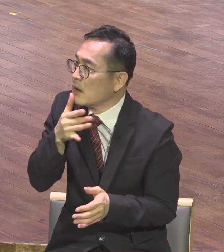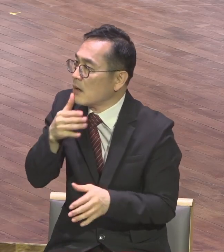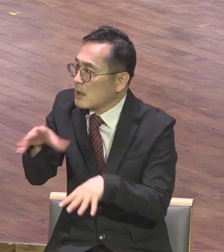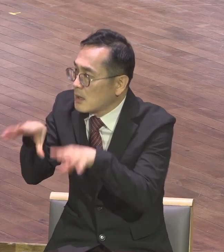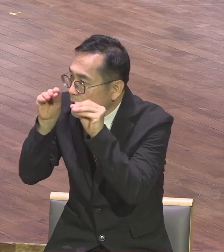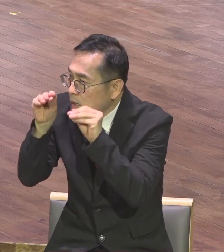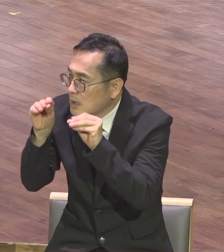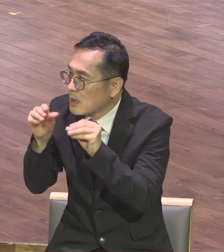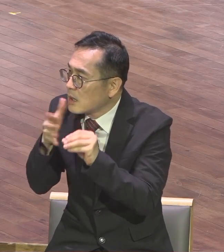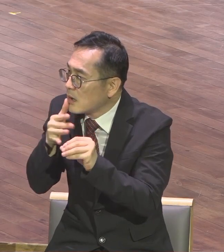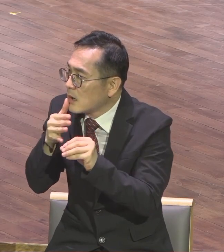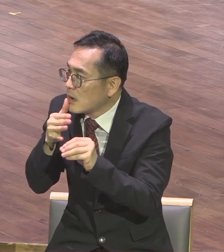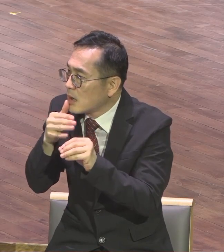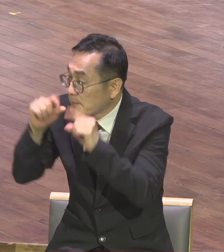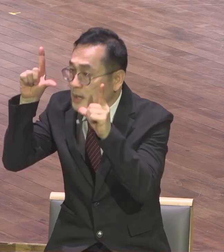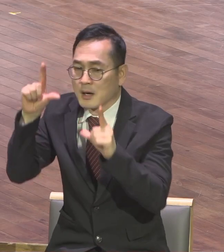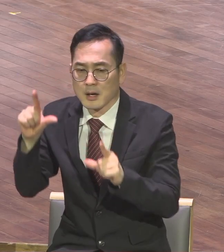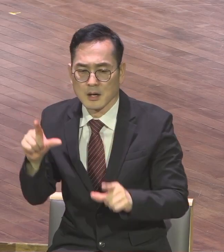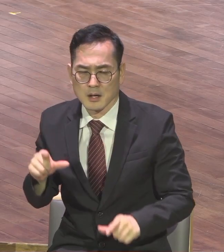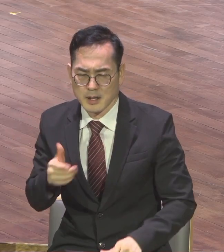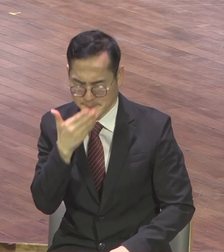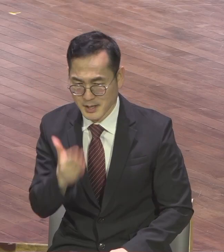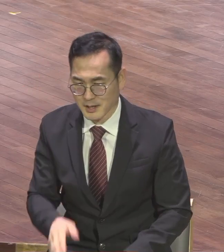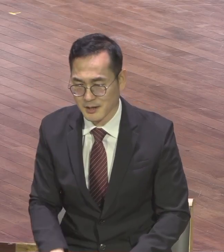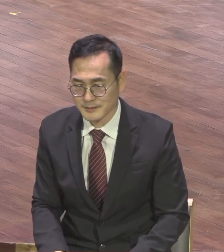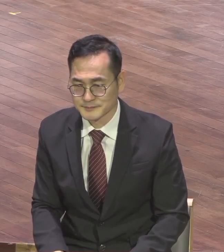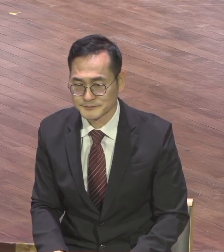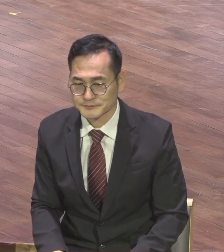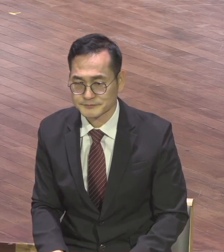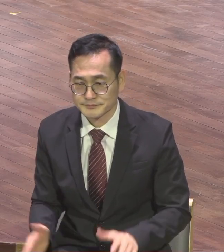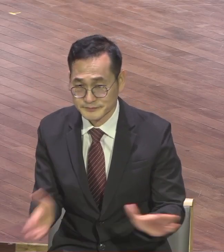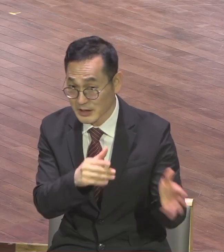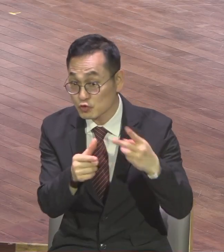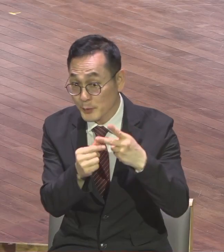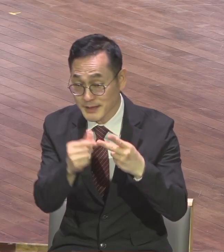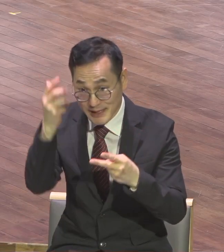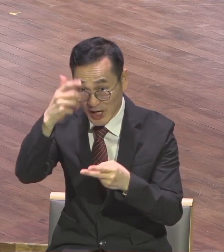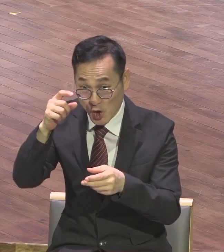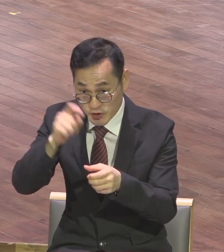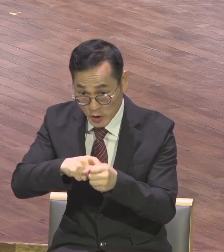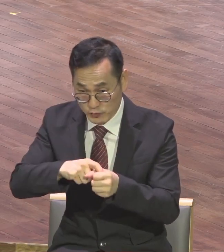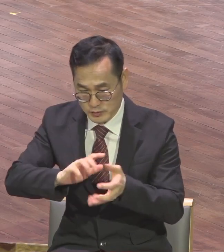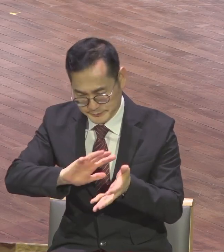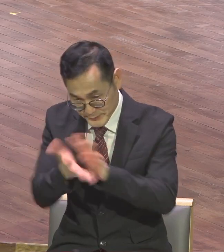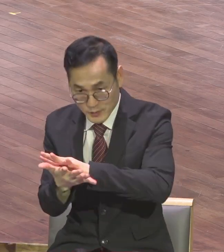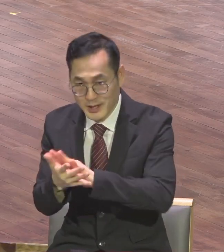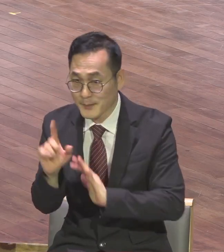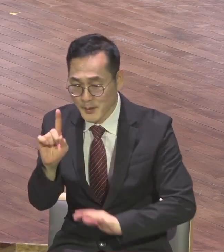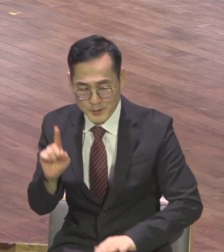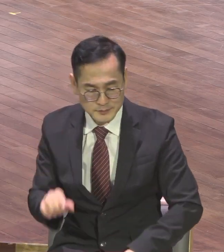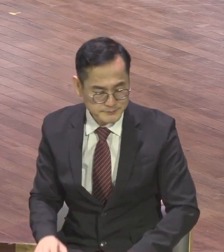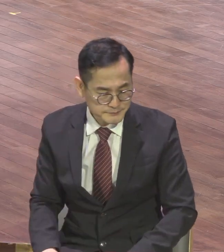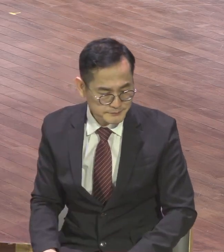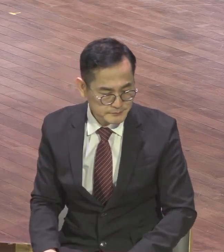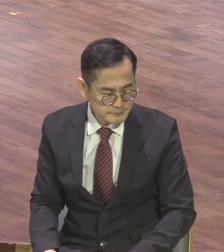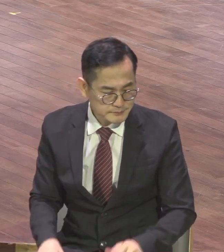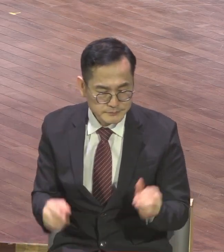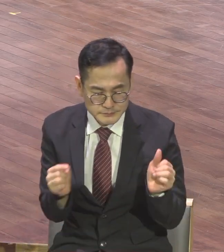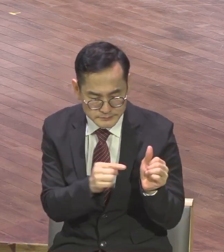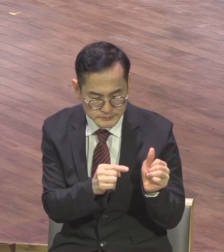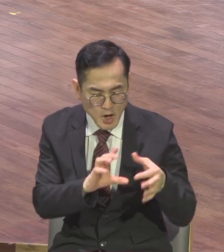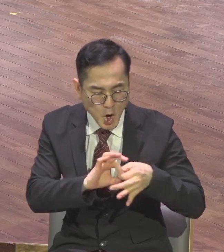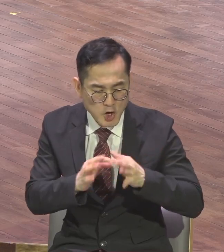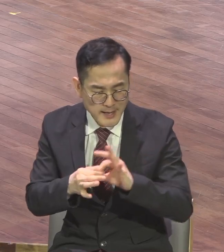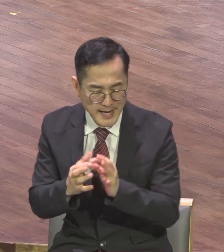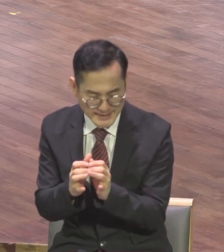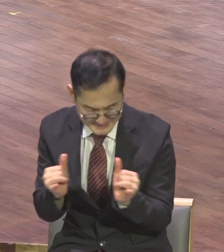되기를 제물로 축복합니다. 두 번째로 영적 지각 변동입니다. 4절입니다. 그 중에 어떤 사람 곧 경건한